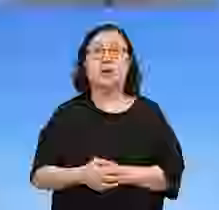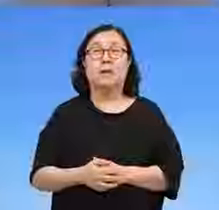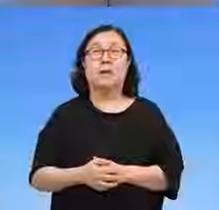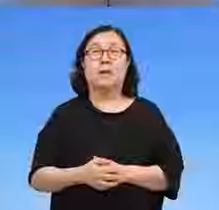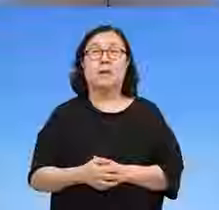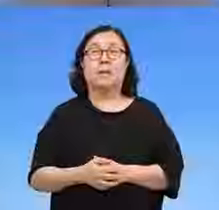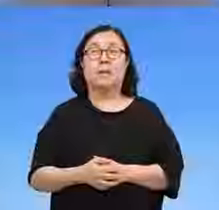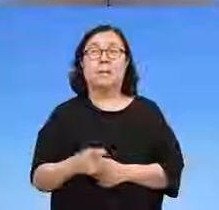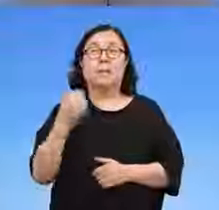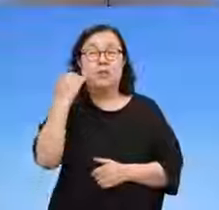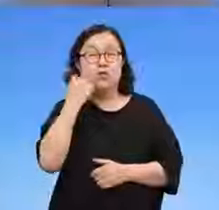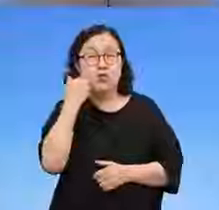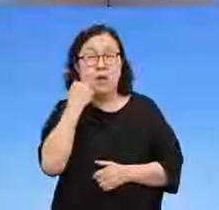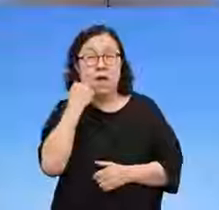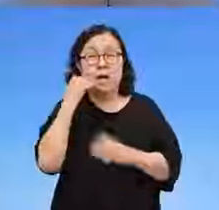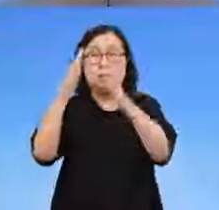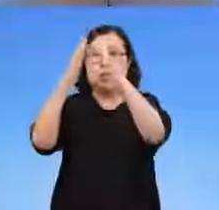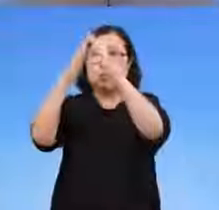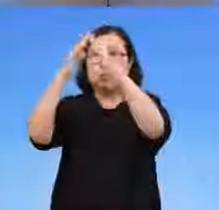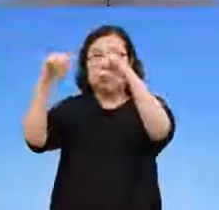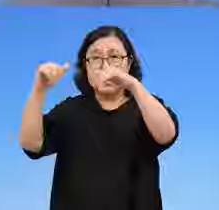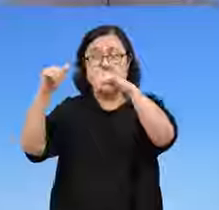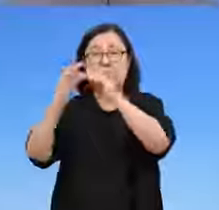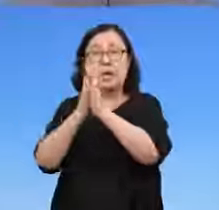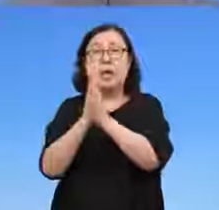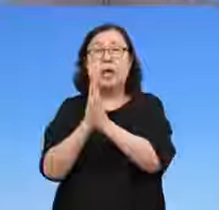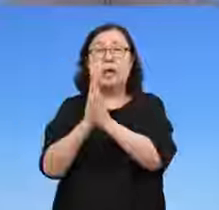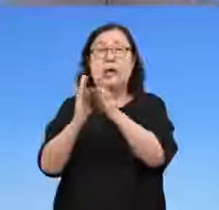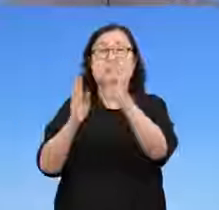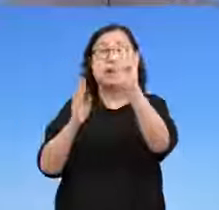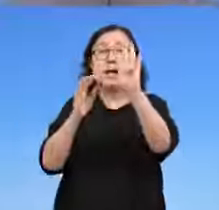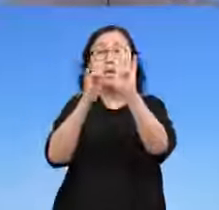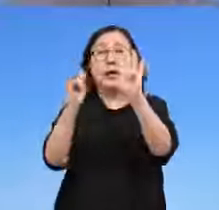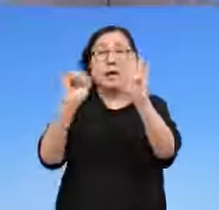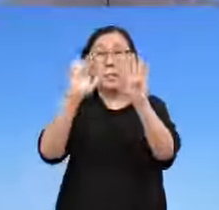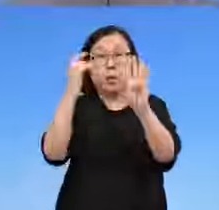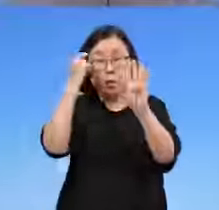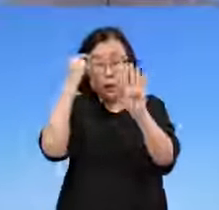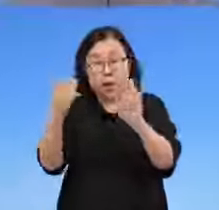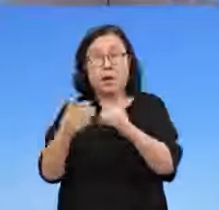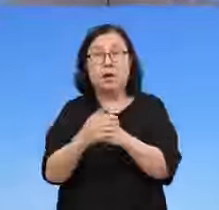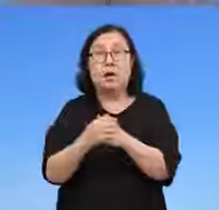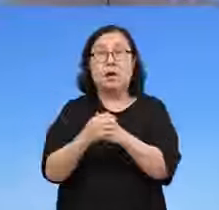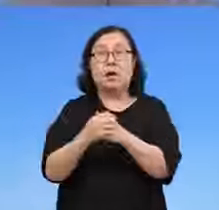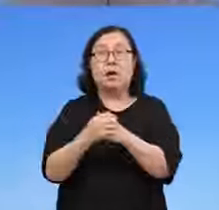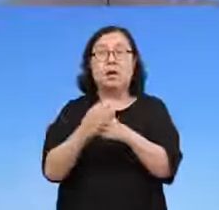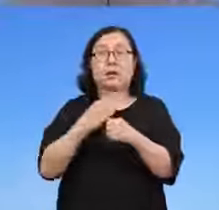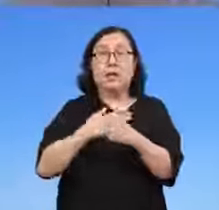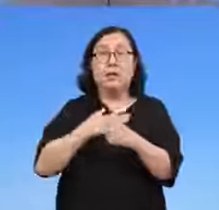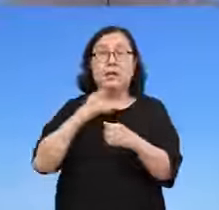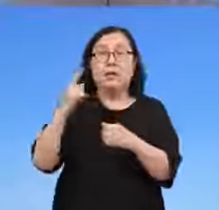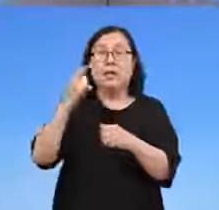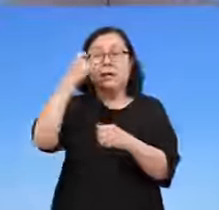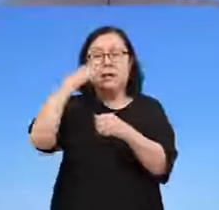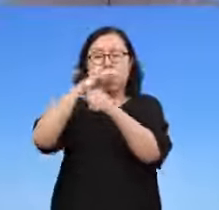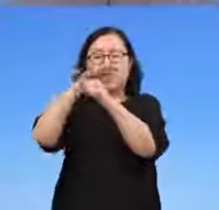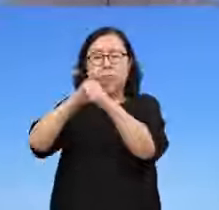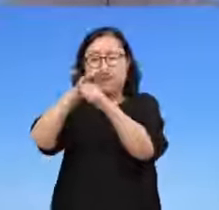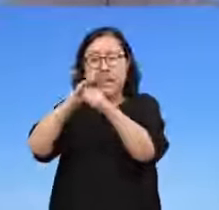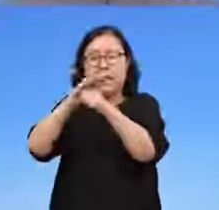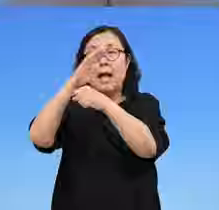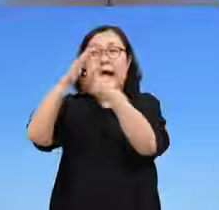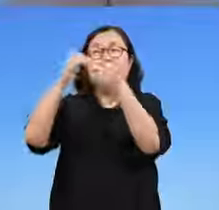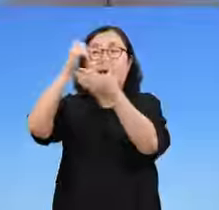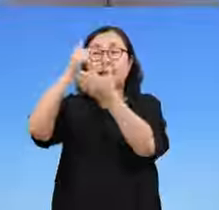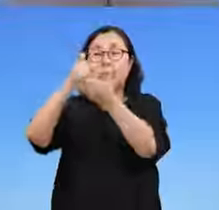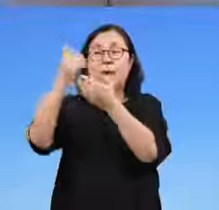누가 지붕 뚫은 내 사람이 될 수 있다고요? 나는 바로 이 하나님의 긍휼을 입은 자라는 감격이 회복될